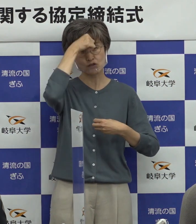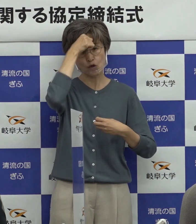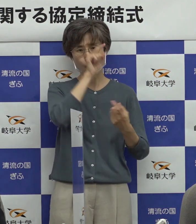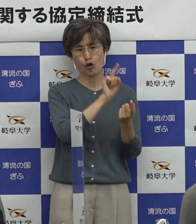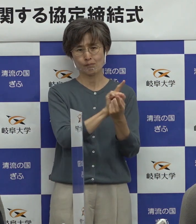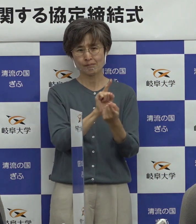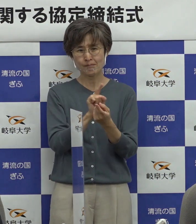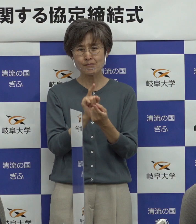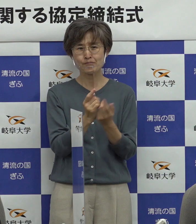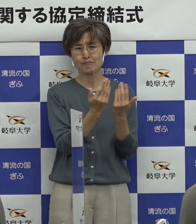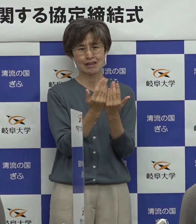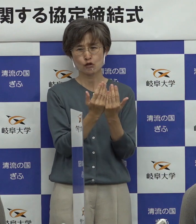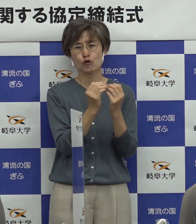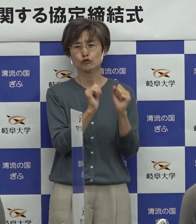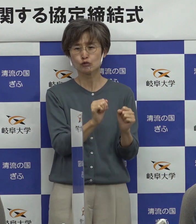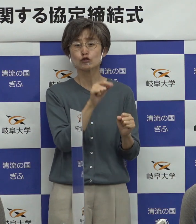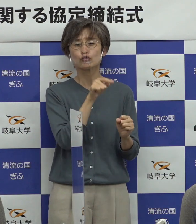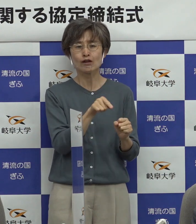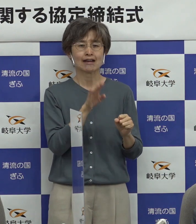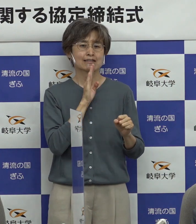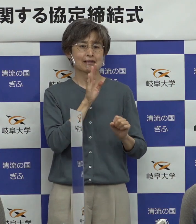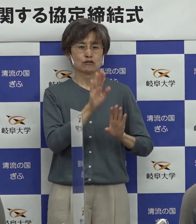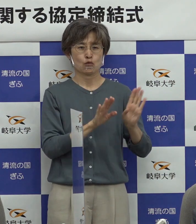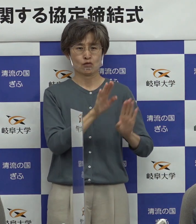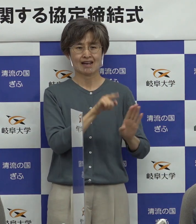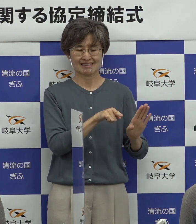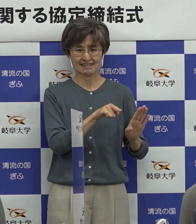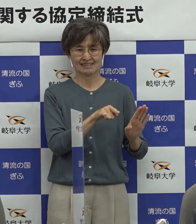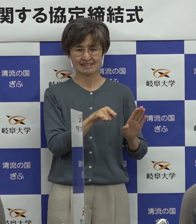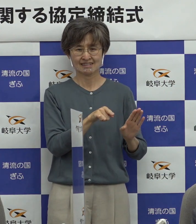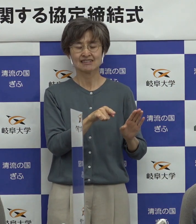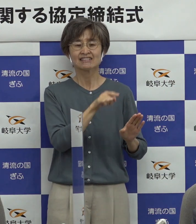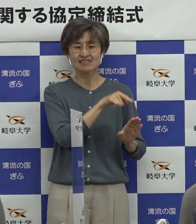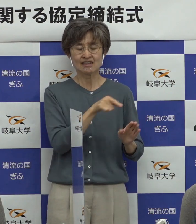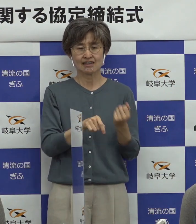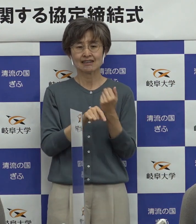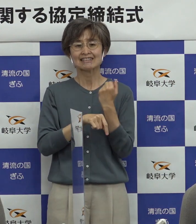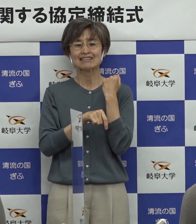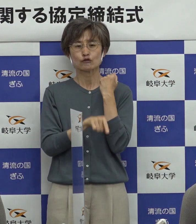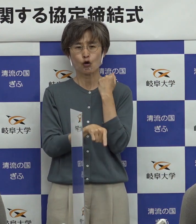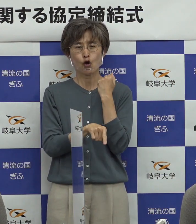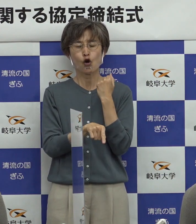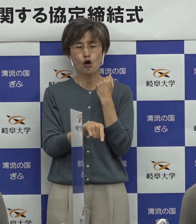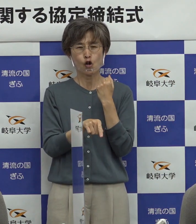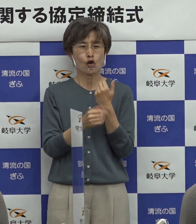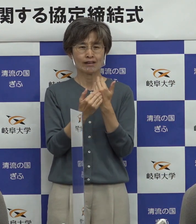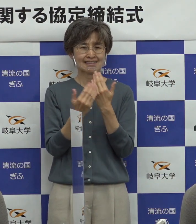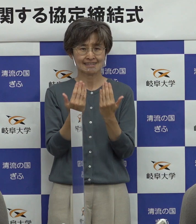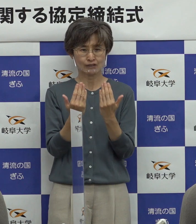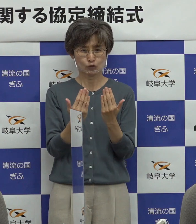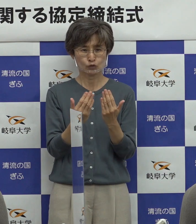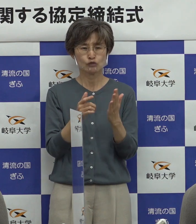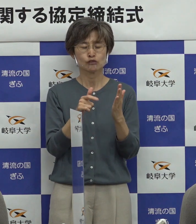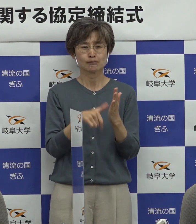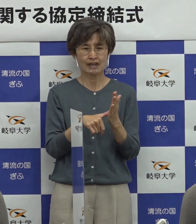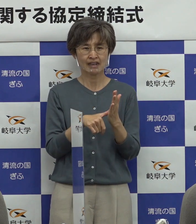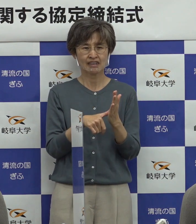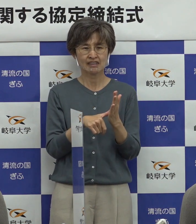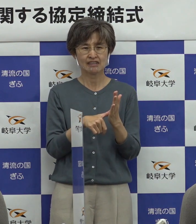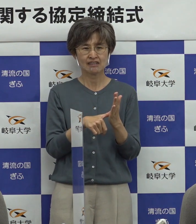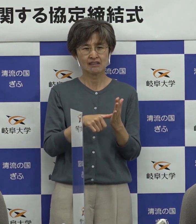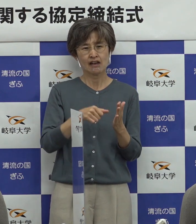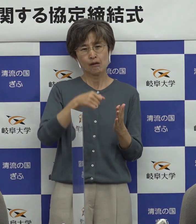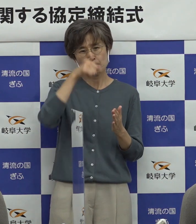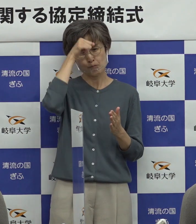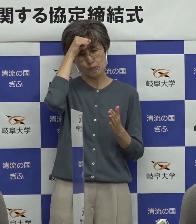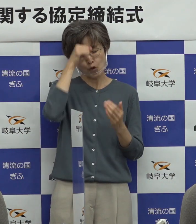。これが現状ですよね。それから基礎医学の方で申し上げますと、これ病原体別なんですよね。例え